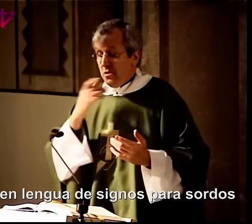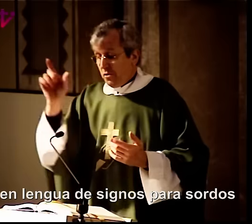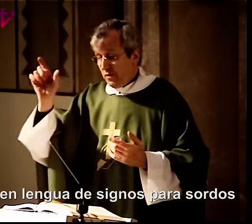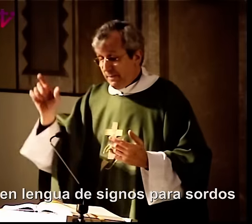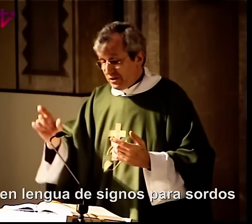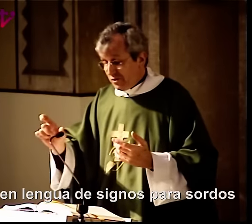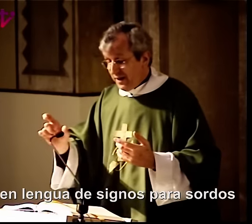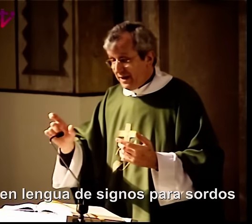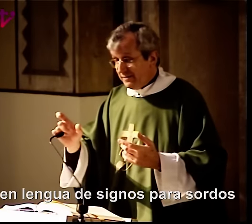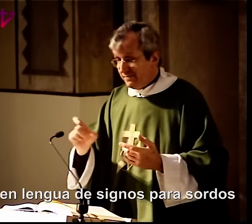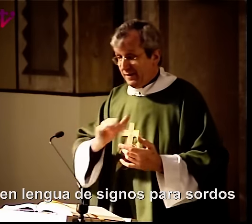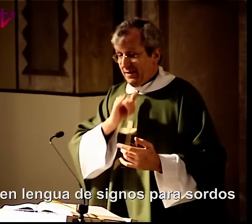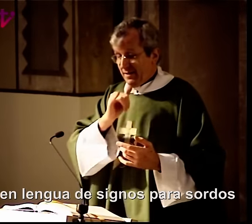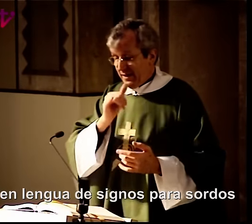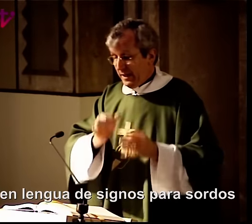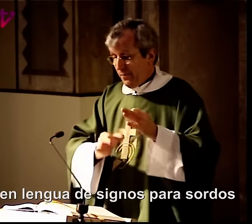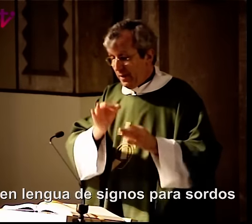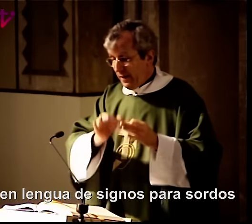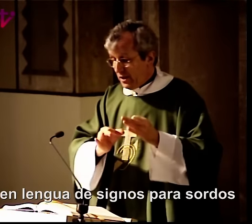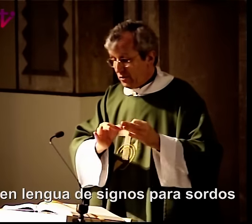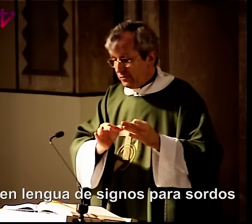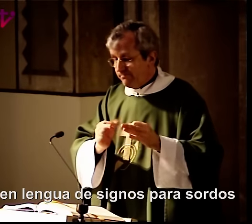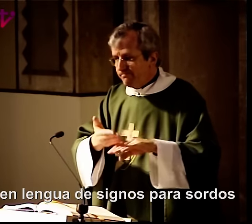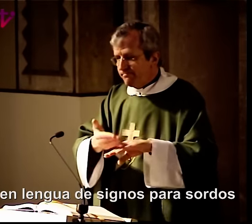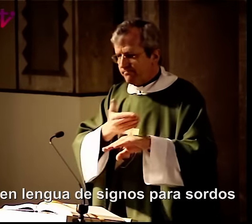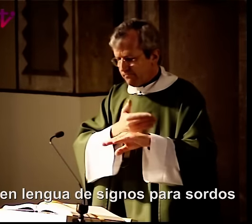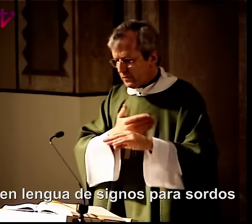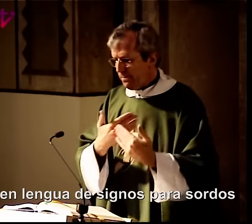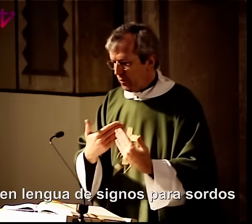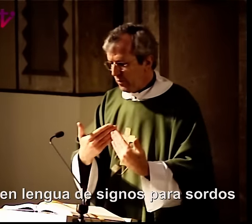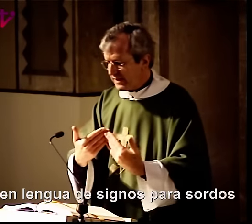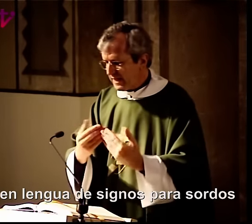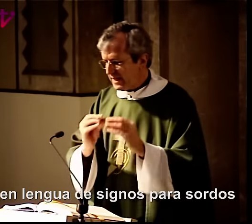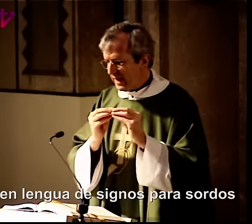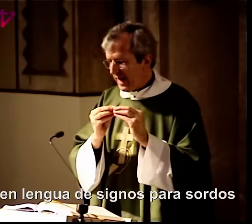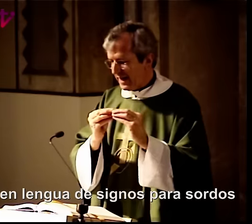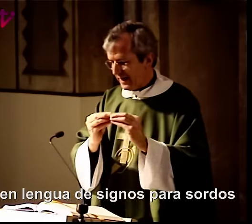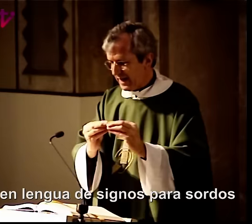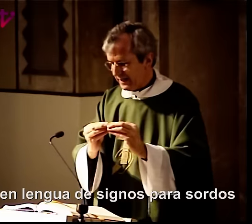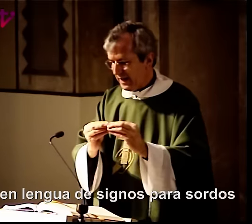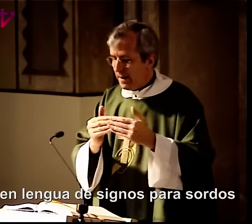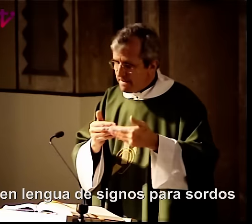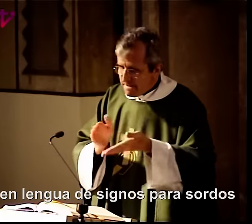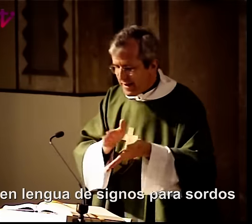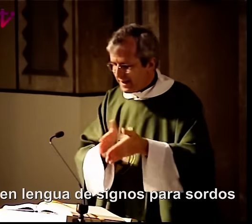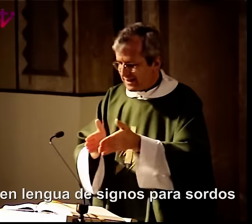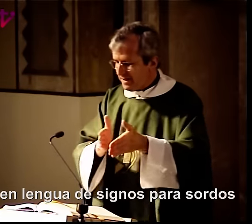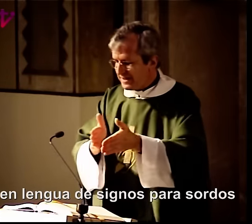Con la persona que te pone pleito, procura enseguida arreglártela mientras vais de